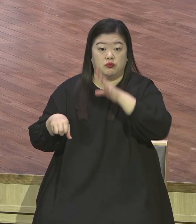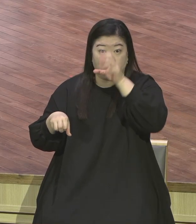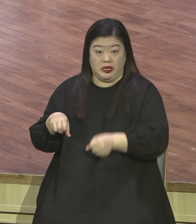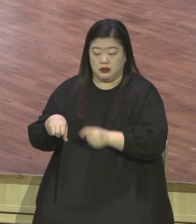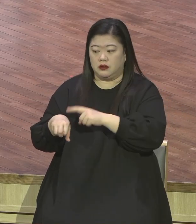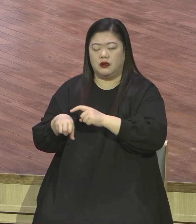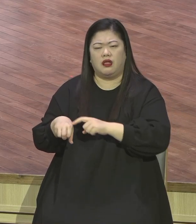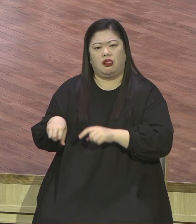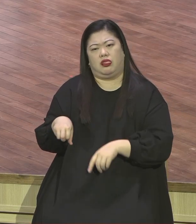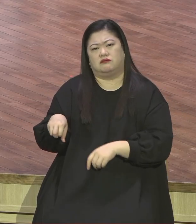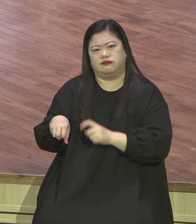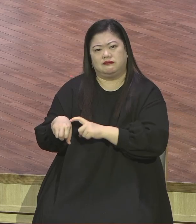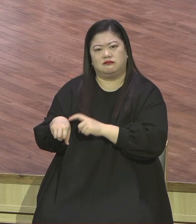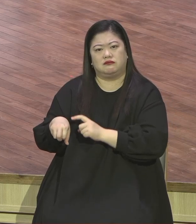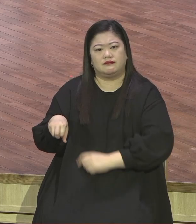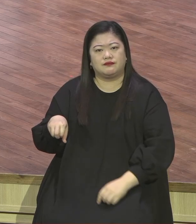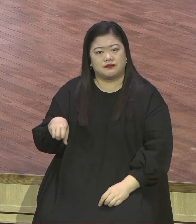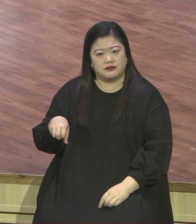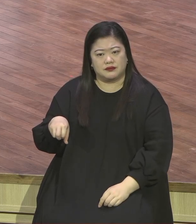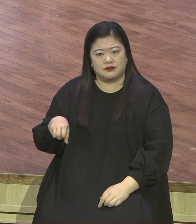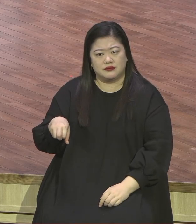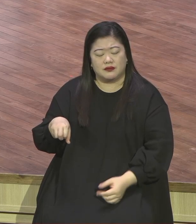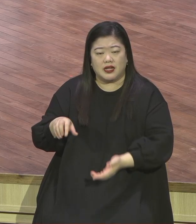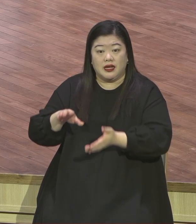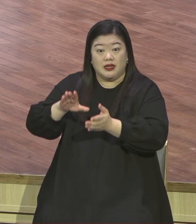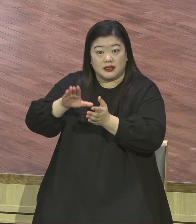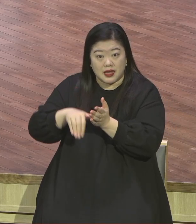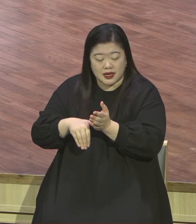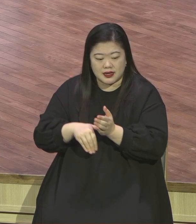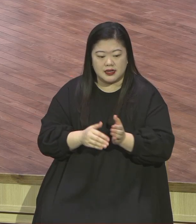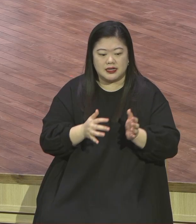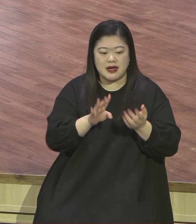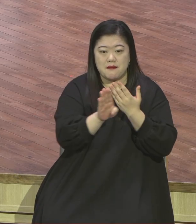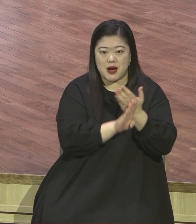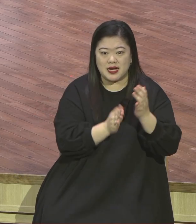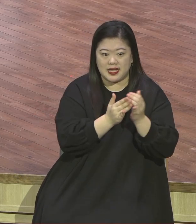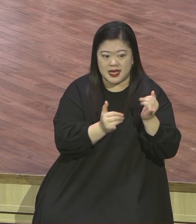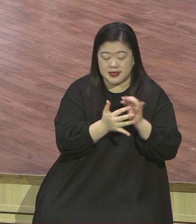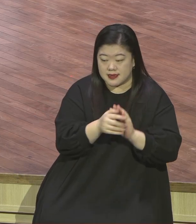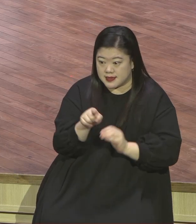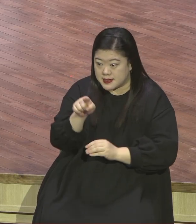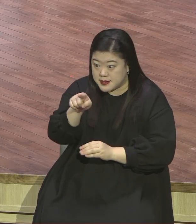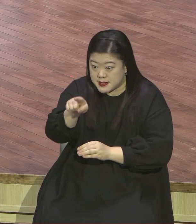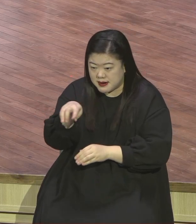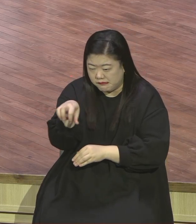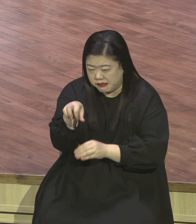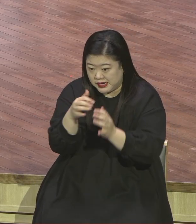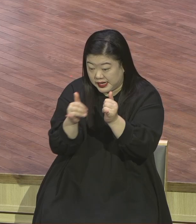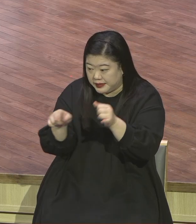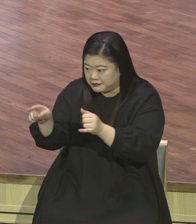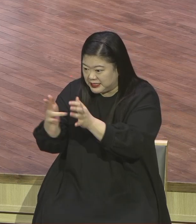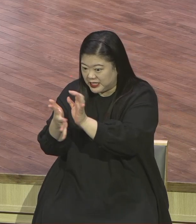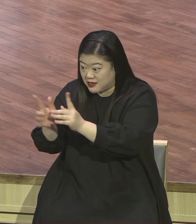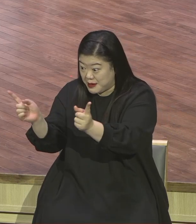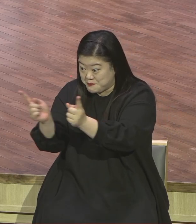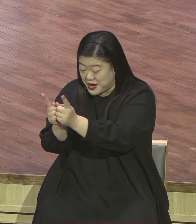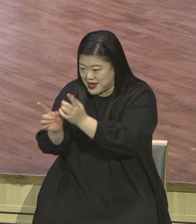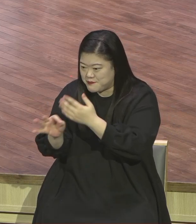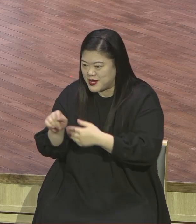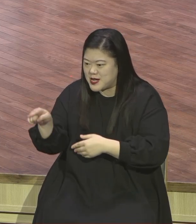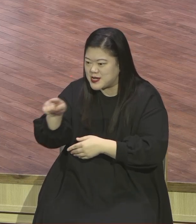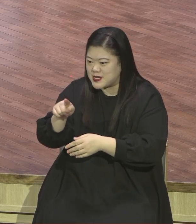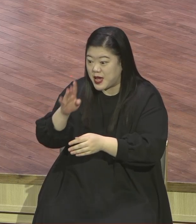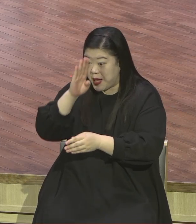거의 이 사람을 빌미로 예수님을 공경에 빠뜨리려고 질문한